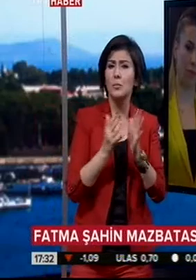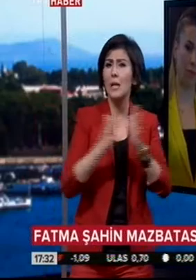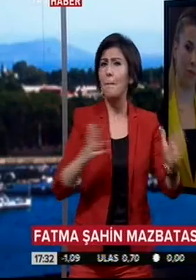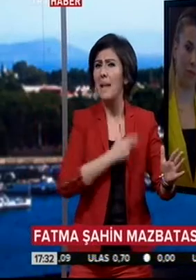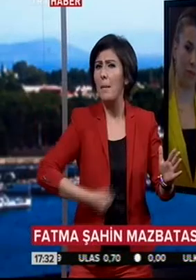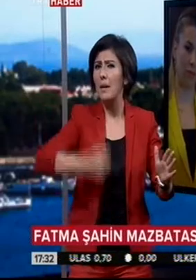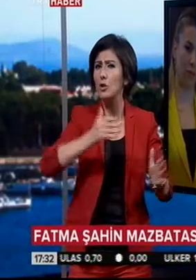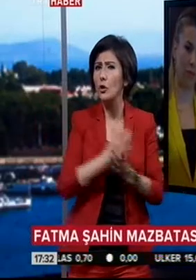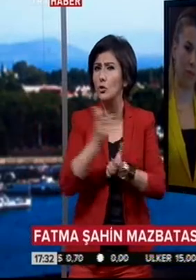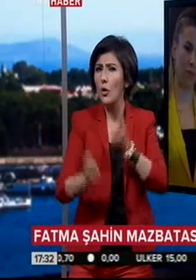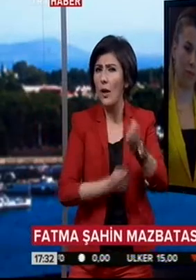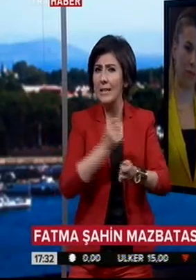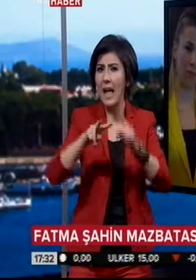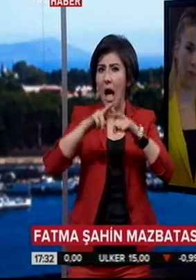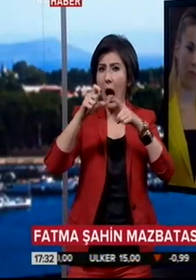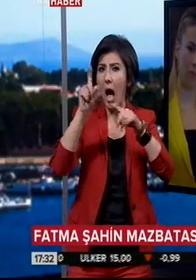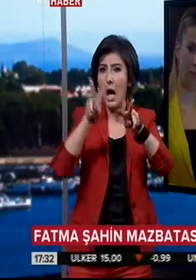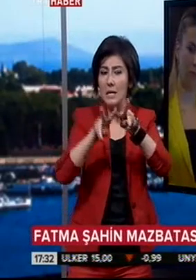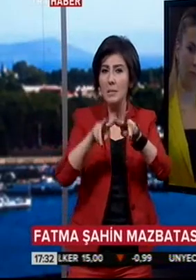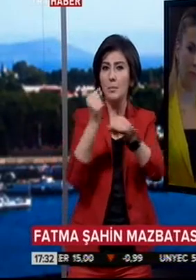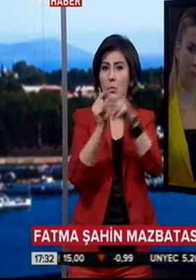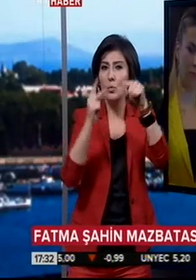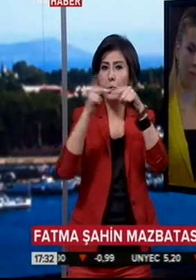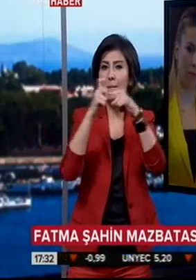Başkanlığı görevini Asım Güzel Bey'den devraldı.